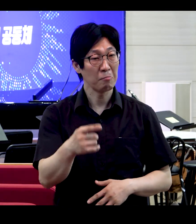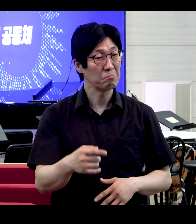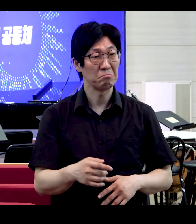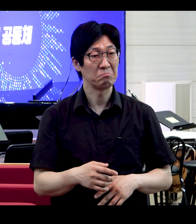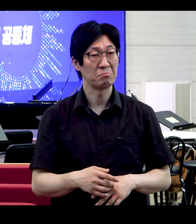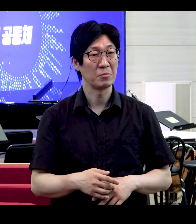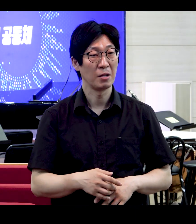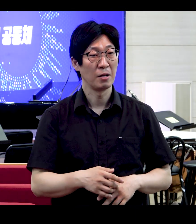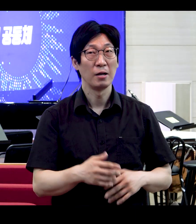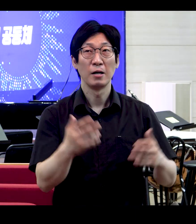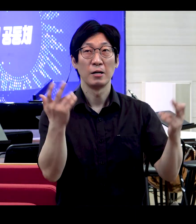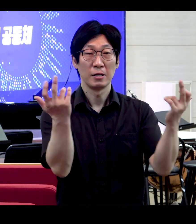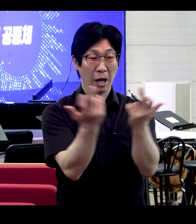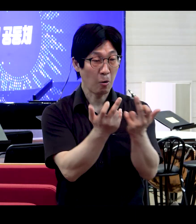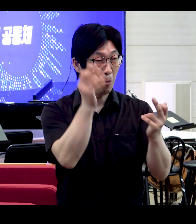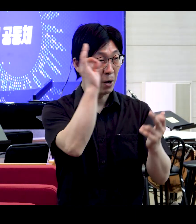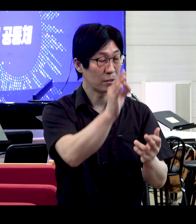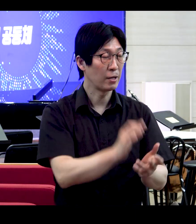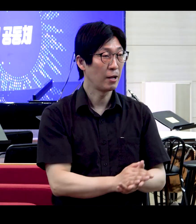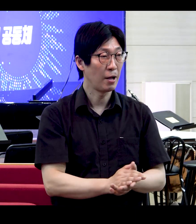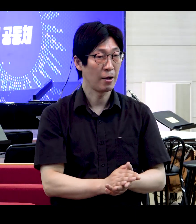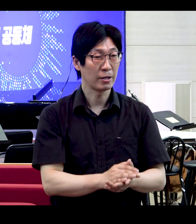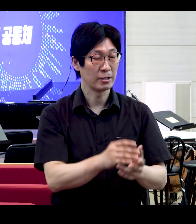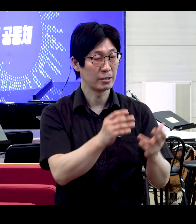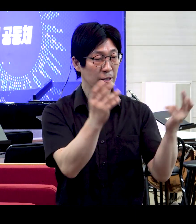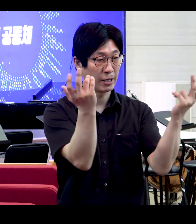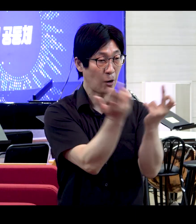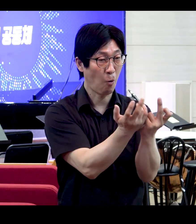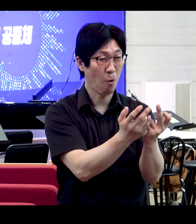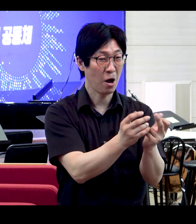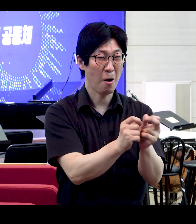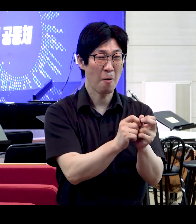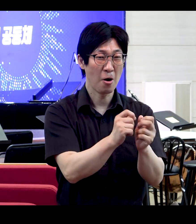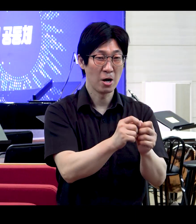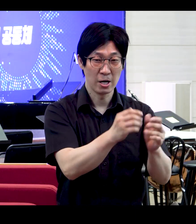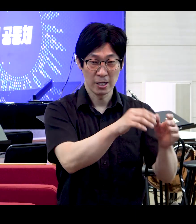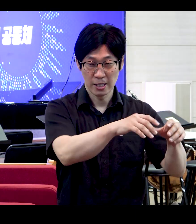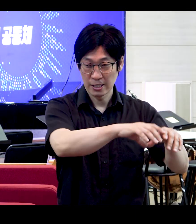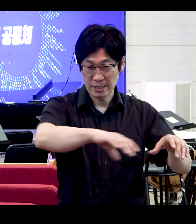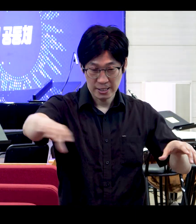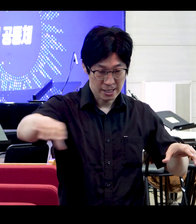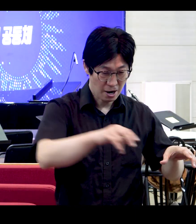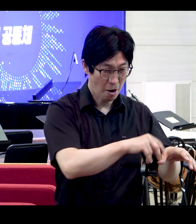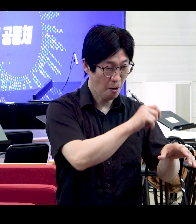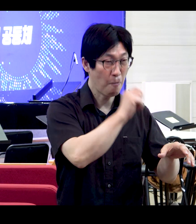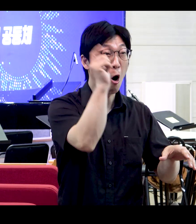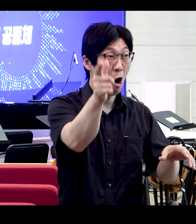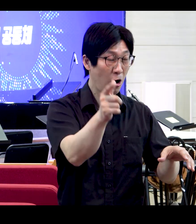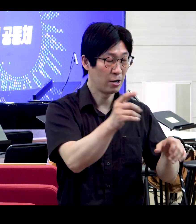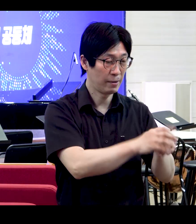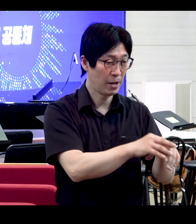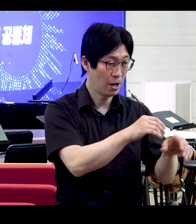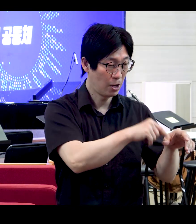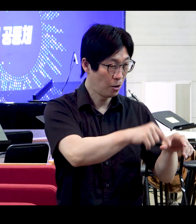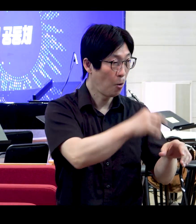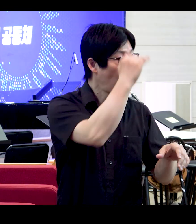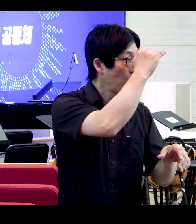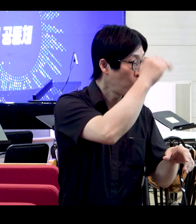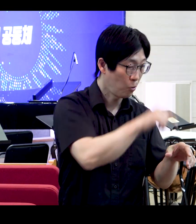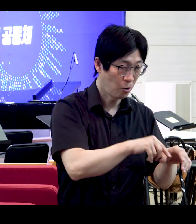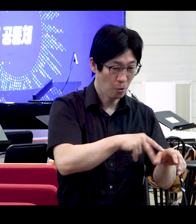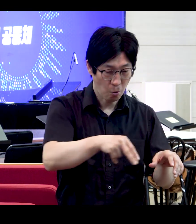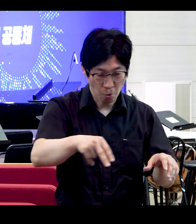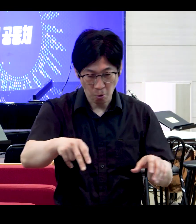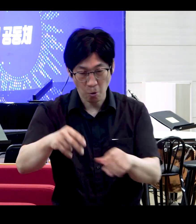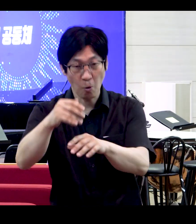보면 여러 그 소위 뷰 포인트라는 게 있습니다. 그러니까 전망대 같은, 그래서 여기서도 보고 저기서도